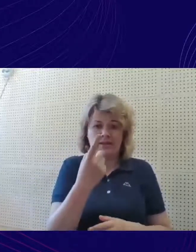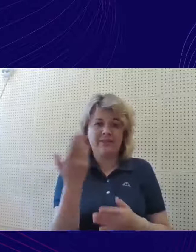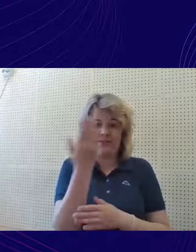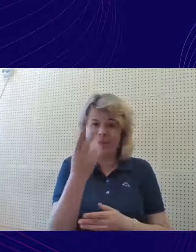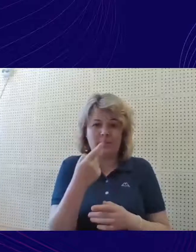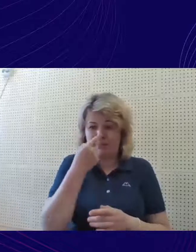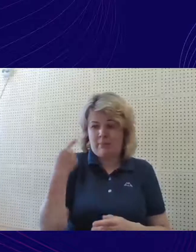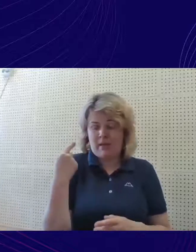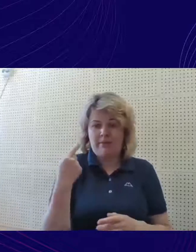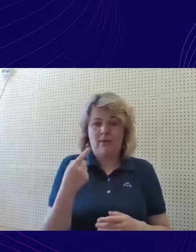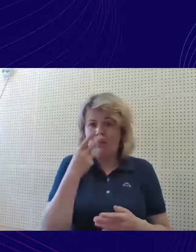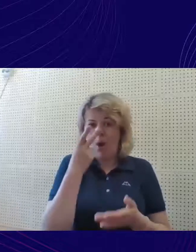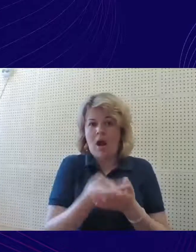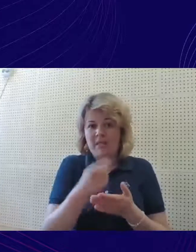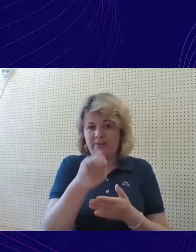и